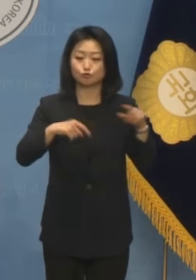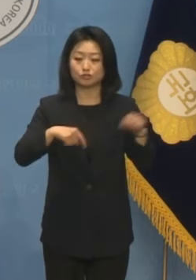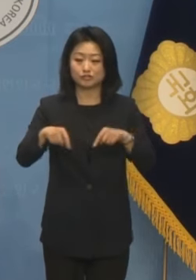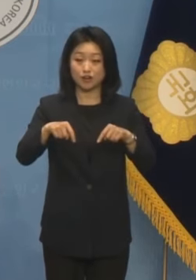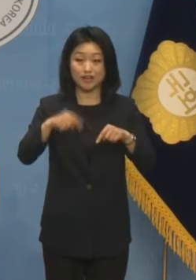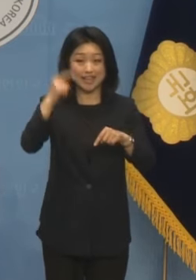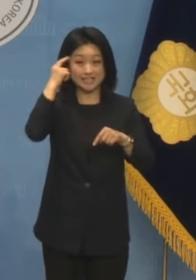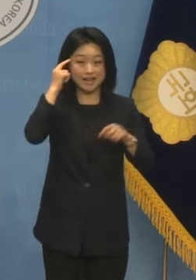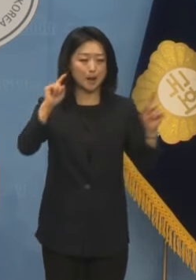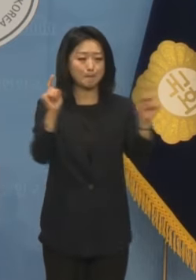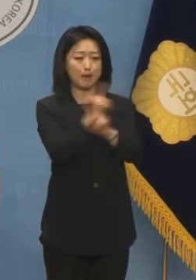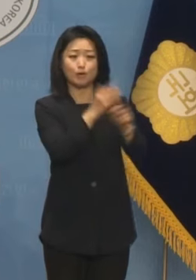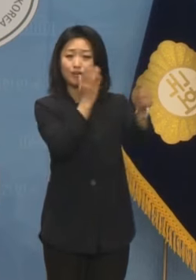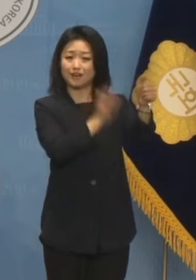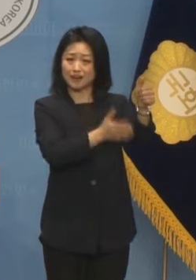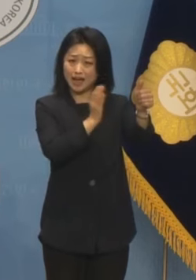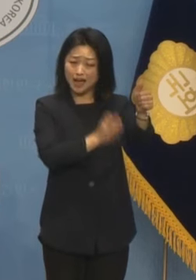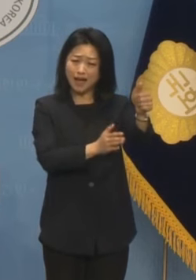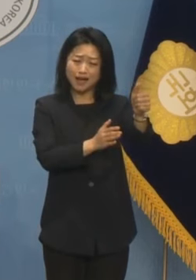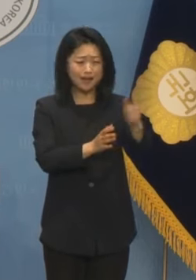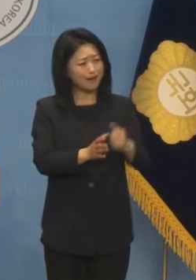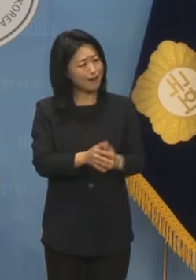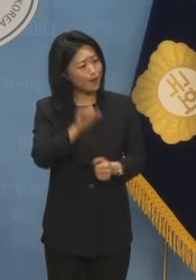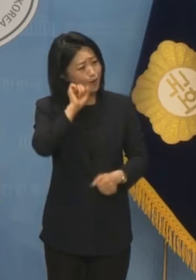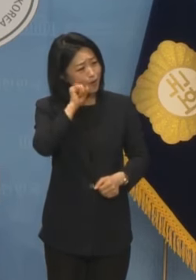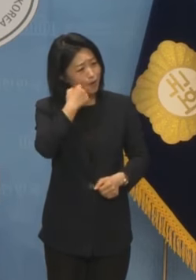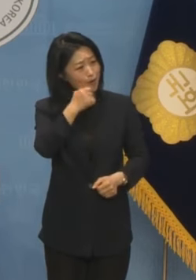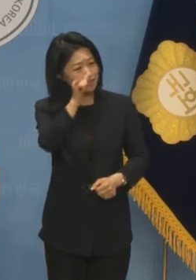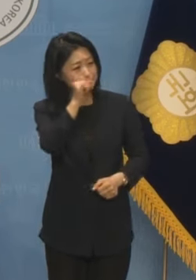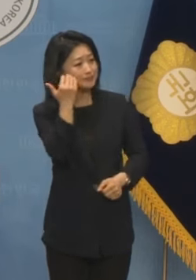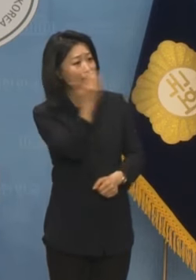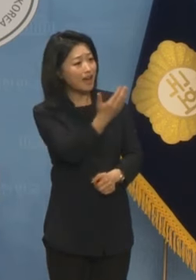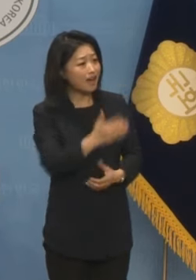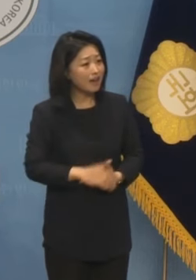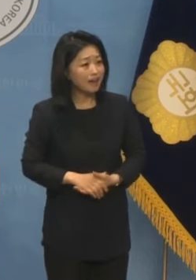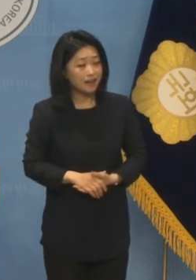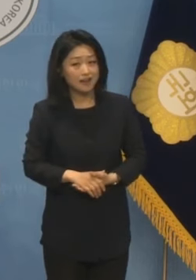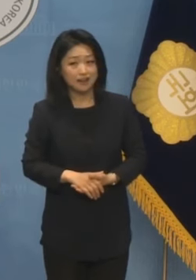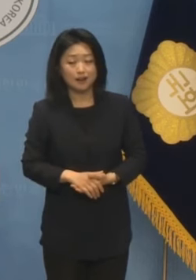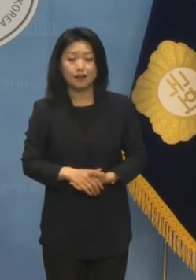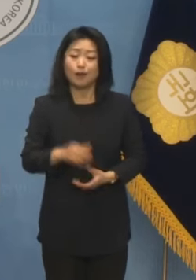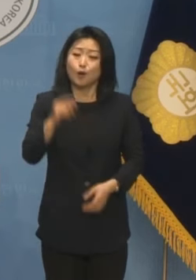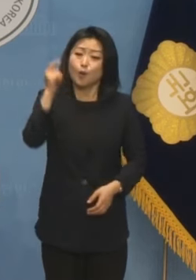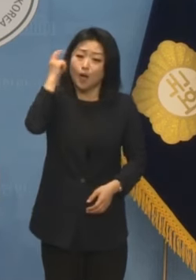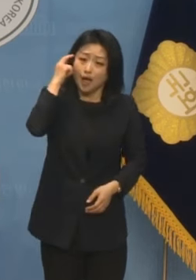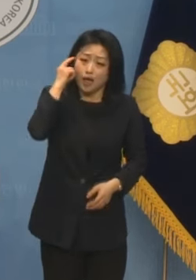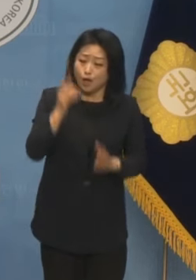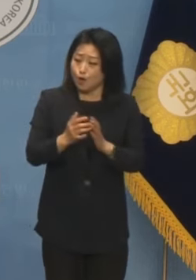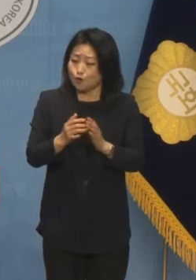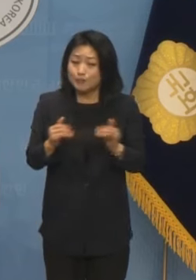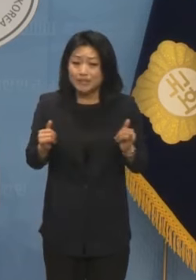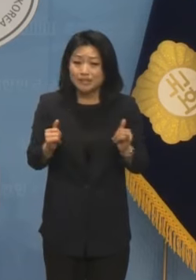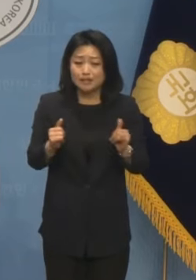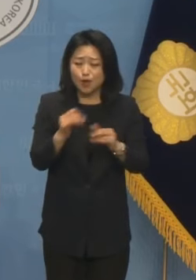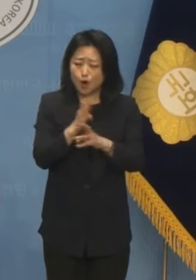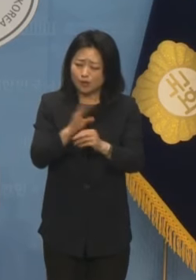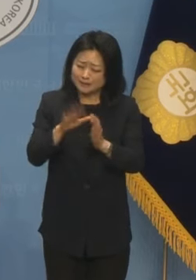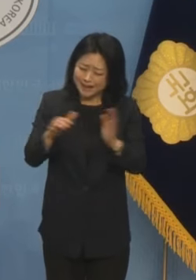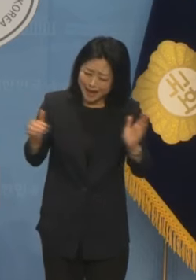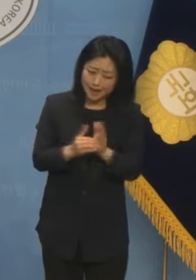국정기조를 전환하라는 주문이 그렇게나 어렵습니까? 도대체 국민이 언제까지